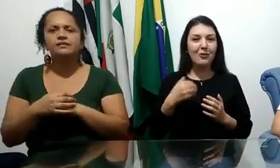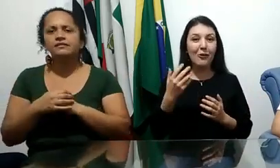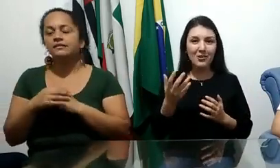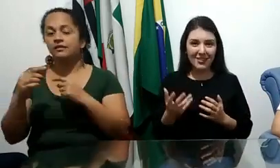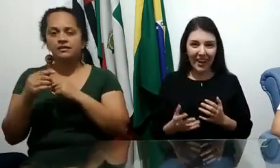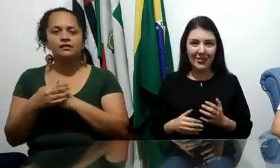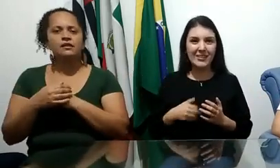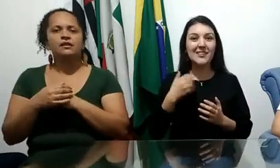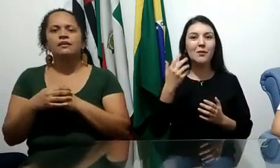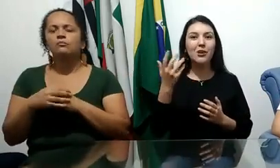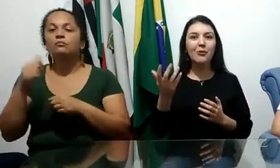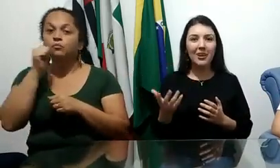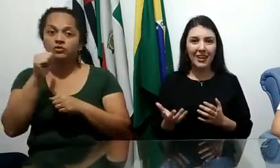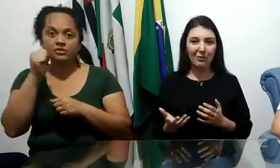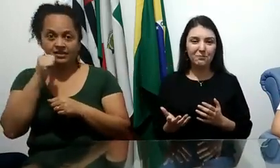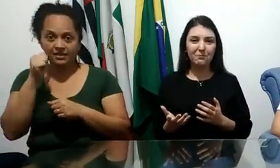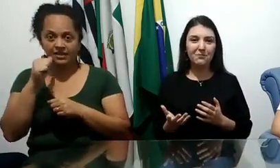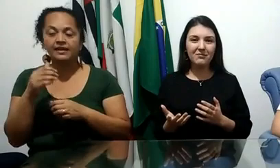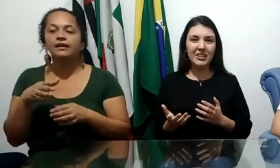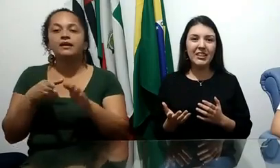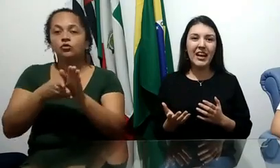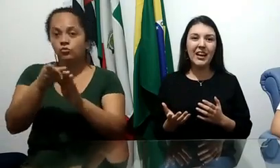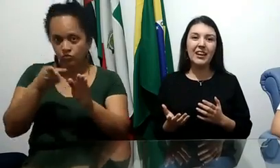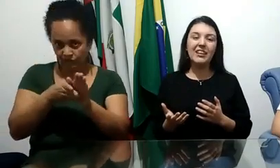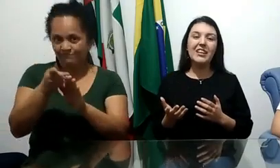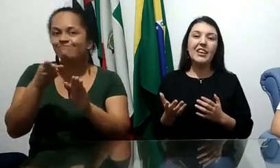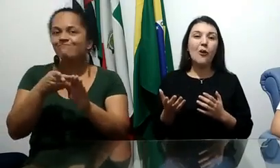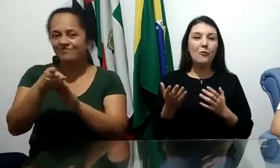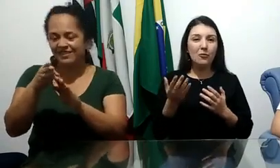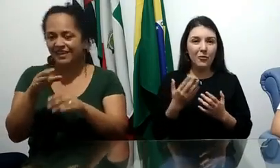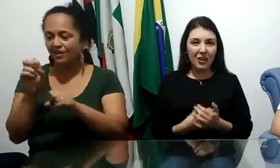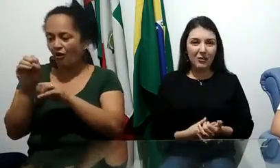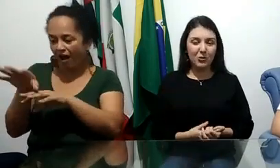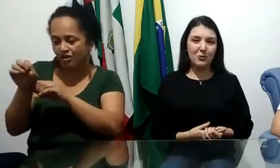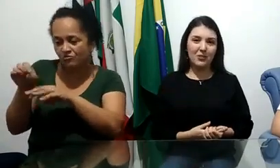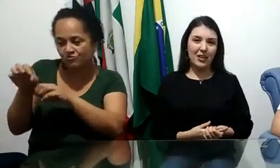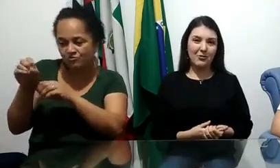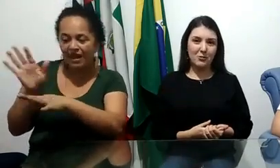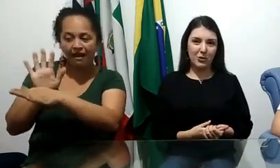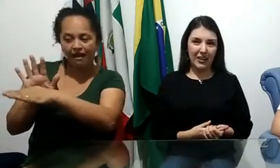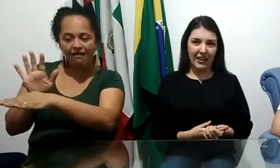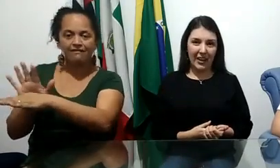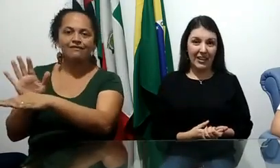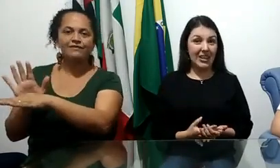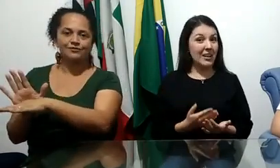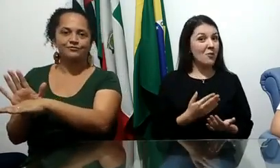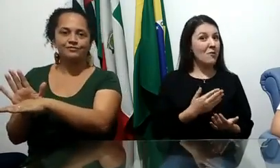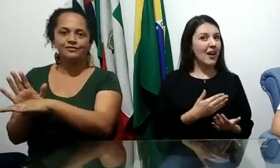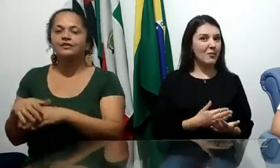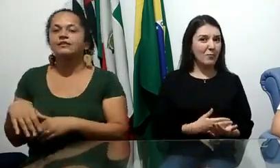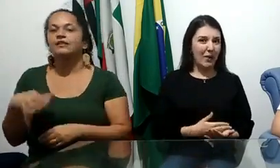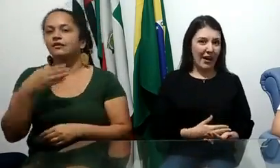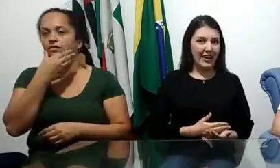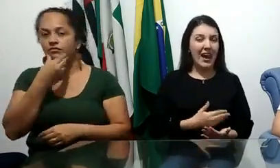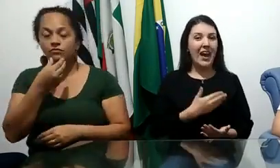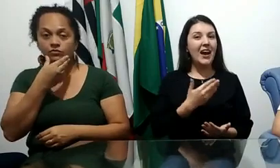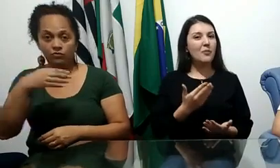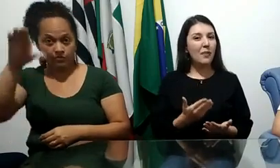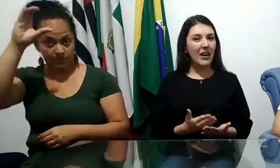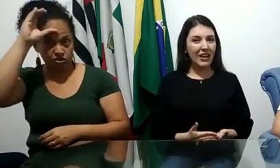multidão de conselhos há sabedoria. E ela ouvia os conselhos de Mordecai, que não era o